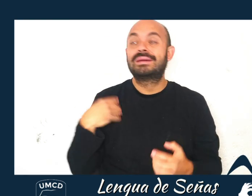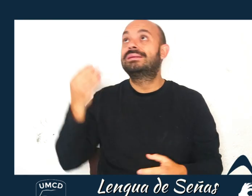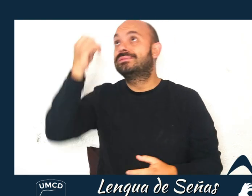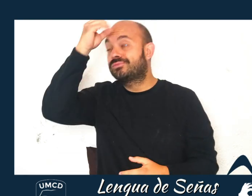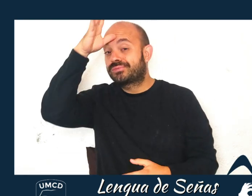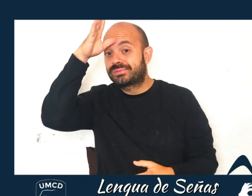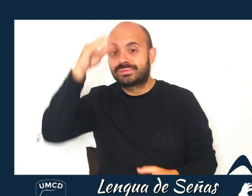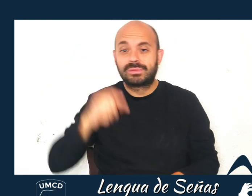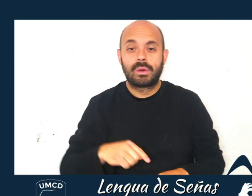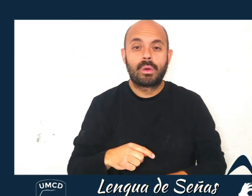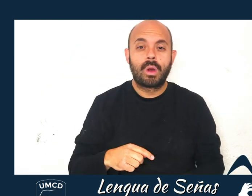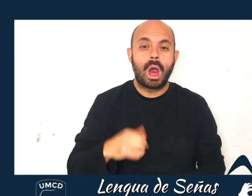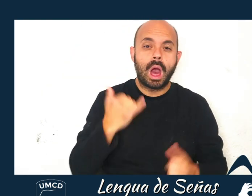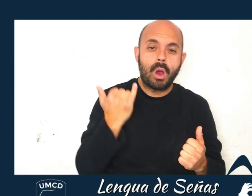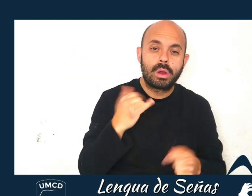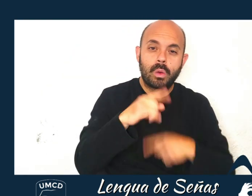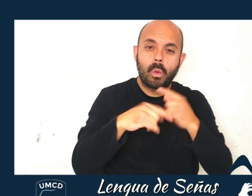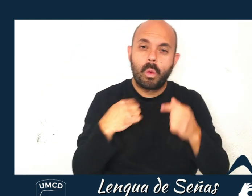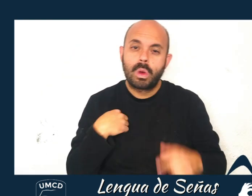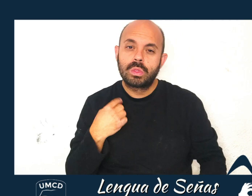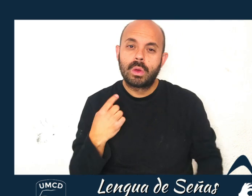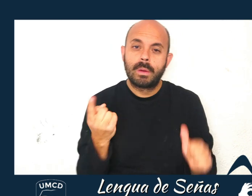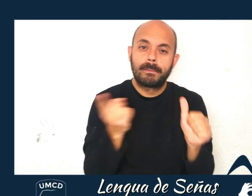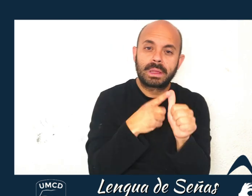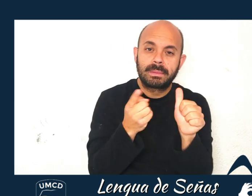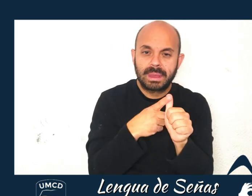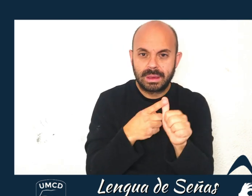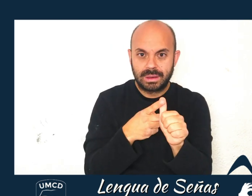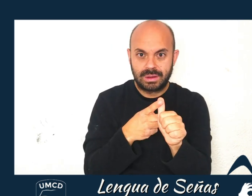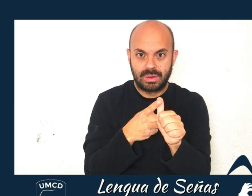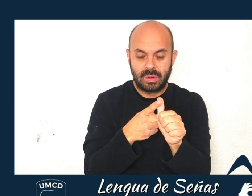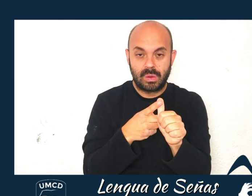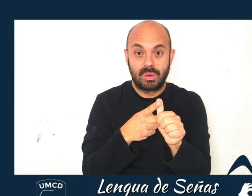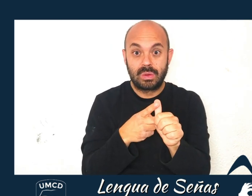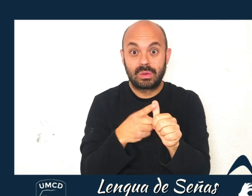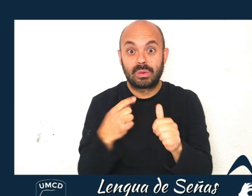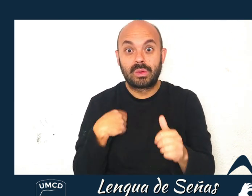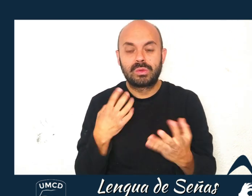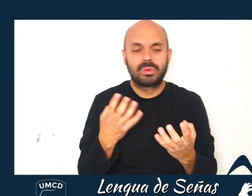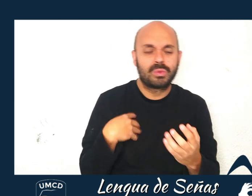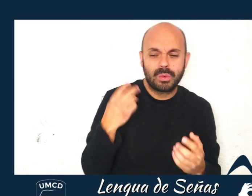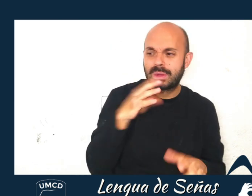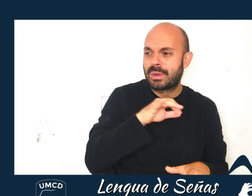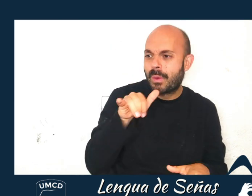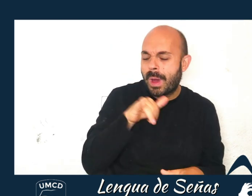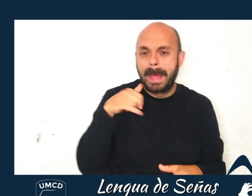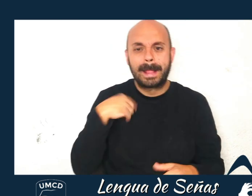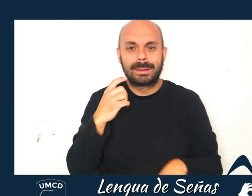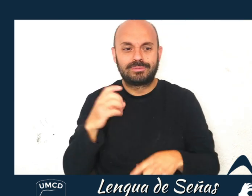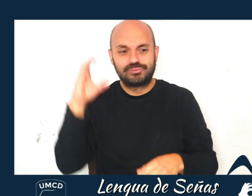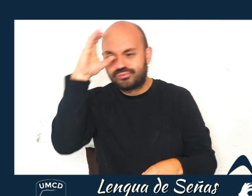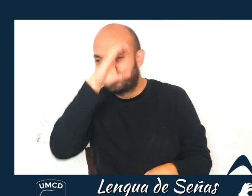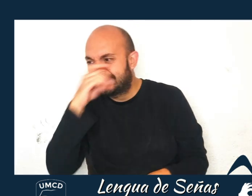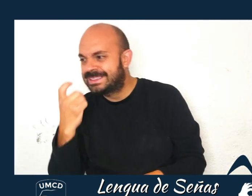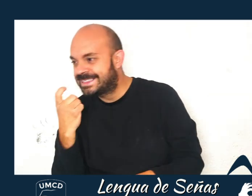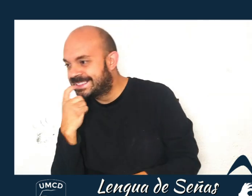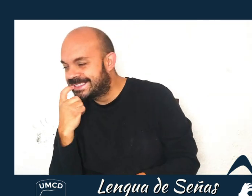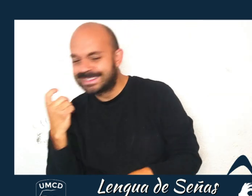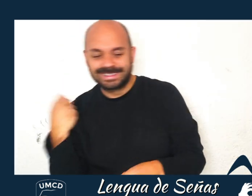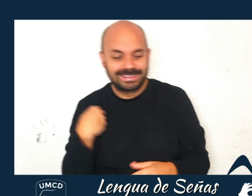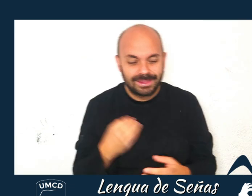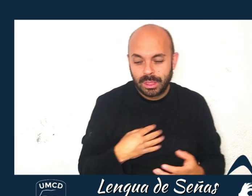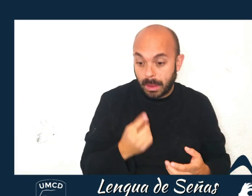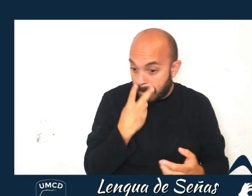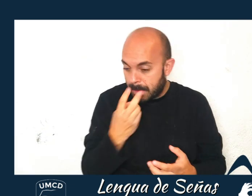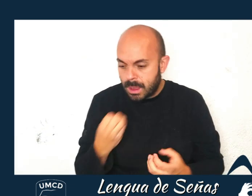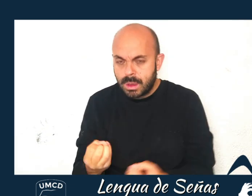una persona puede encontrar cuando busca realmente, es que llegará a comprender lo que realmente significa temer a Dios. Porque ahí